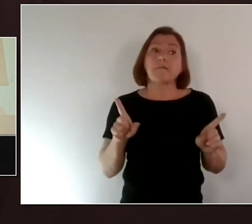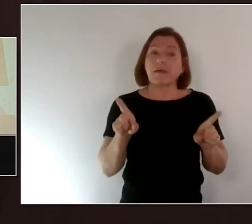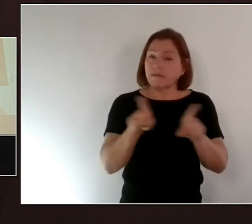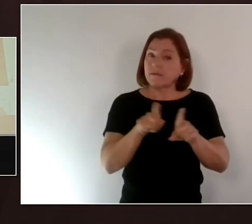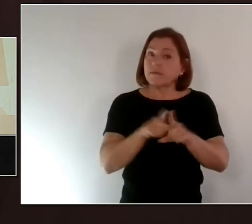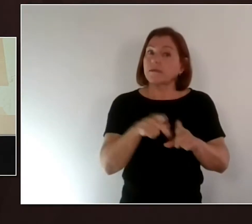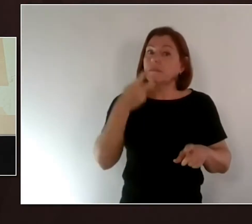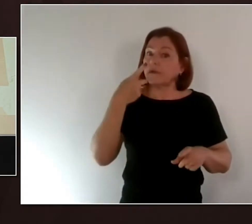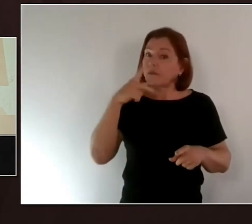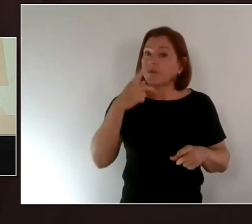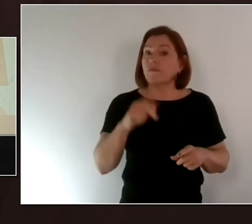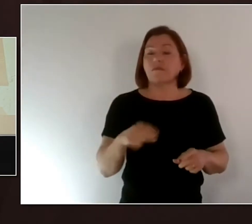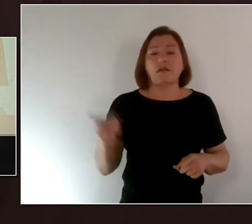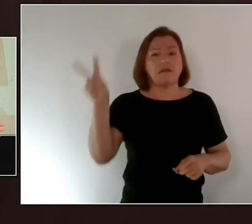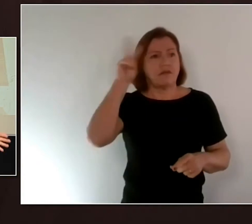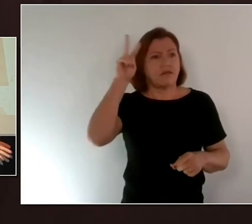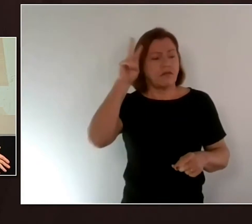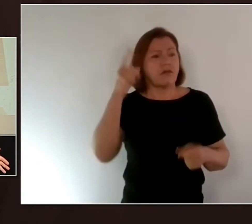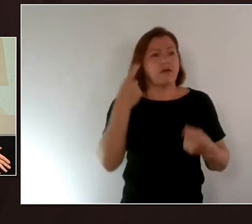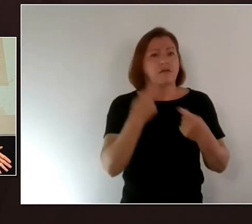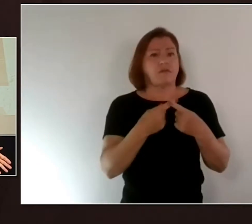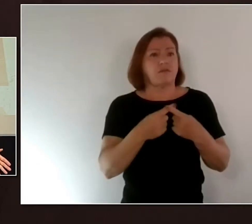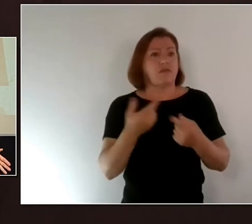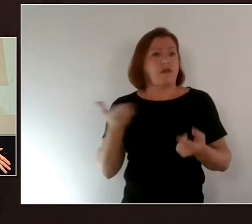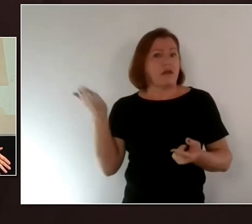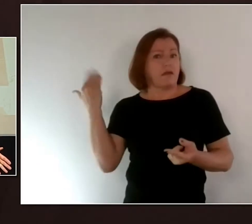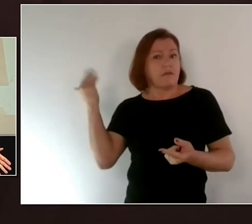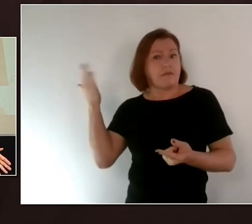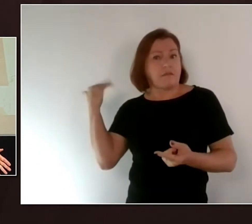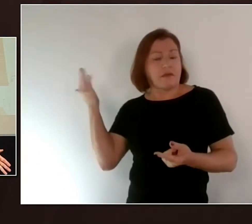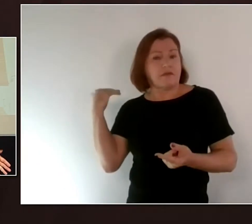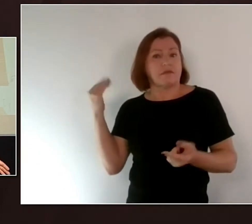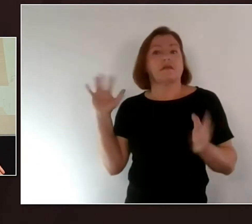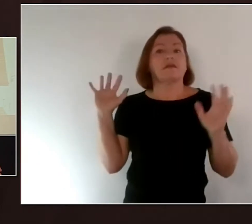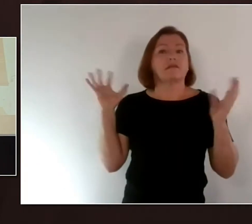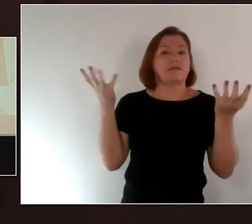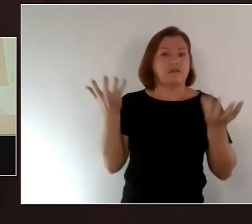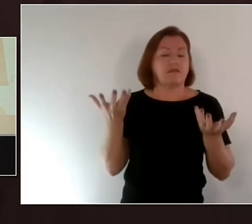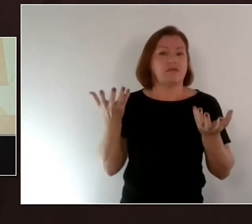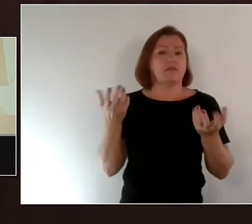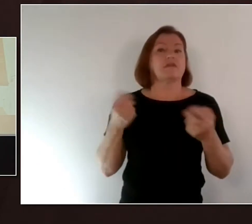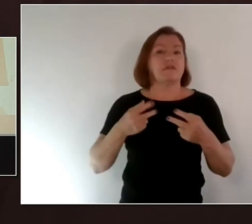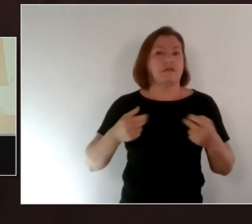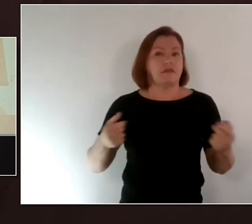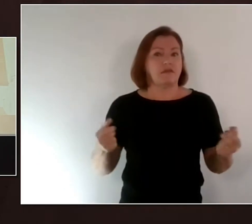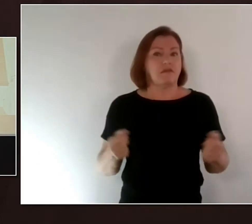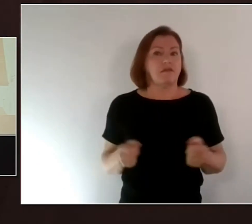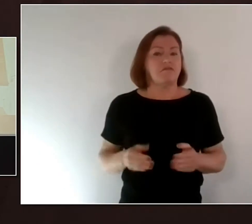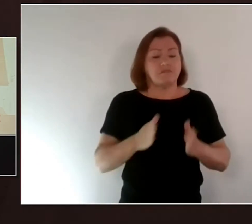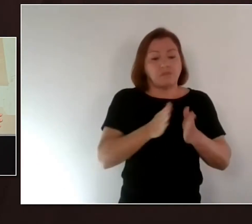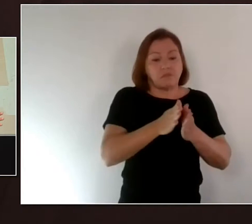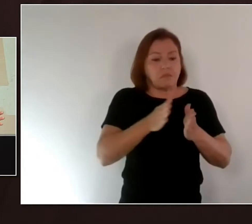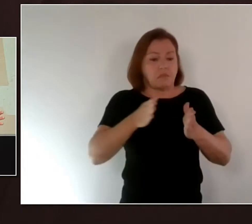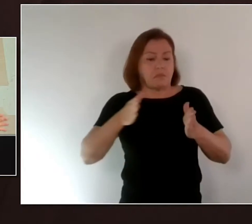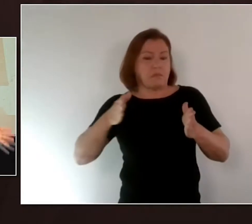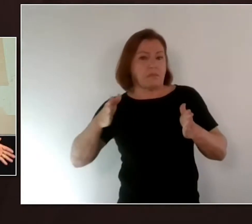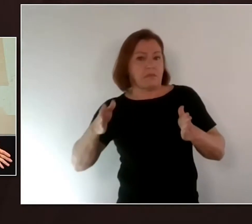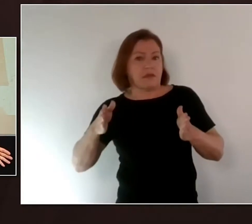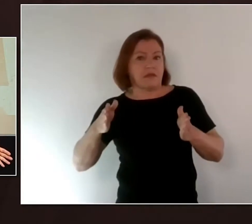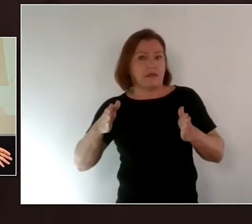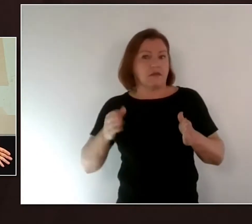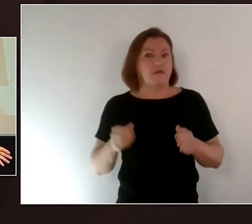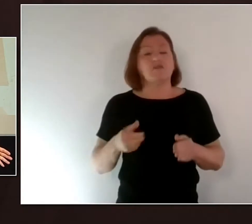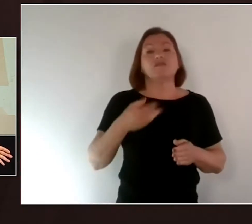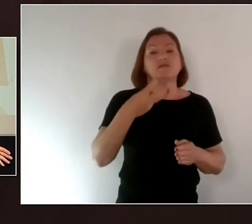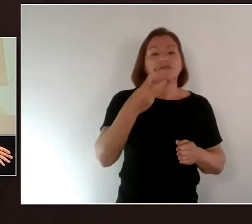Histórica porque aconteceu já, no passado com essa igreja, no período de aproximadamente 300